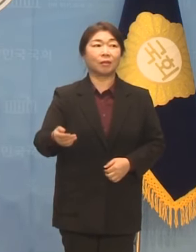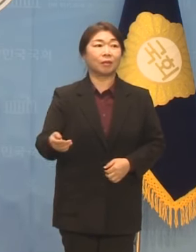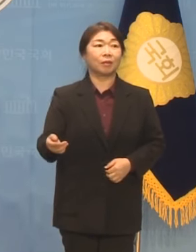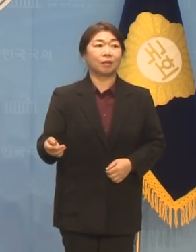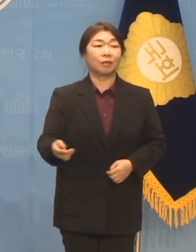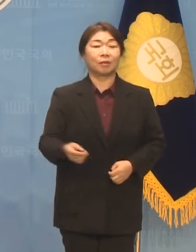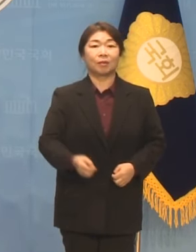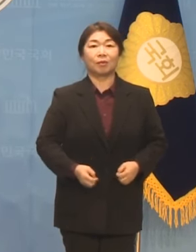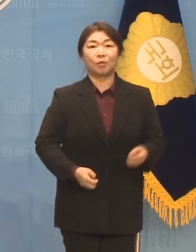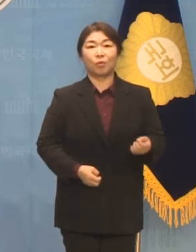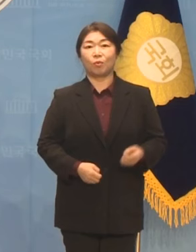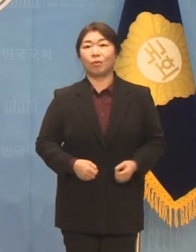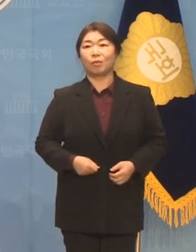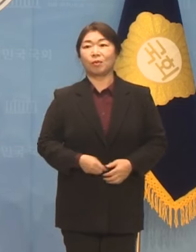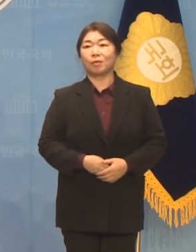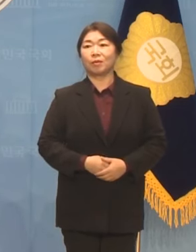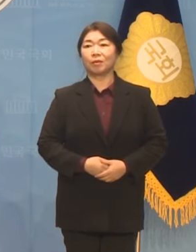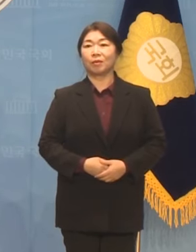네.